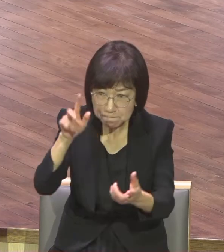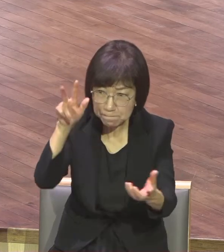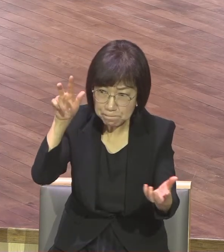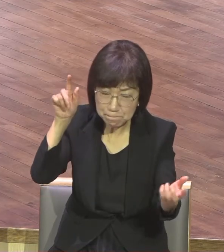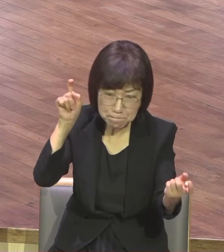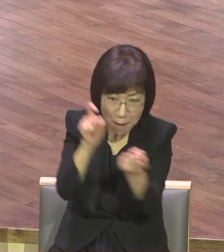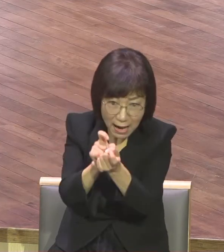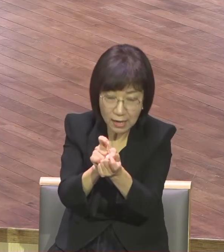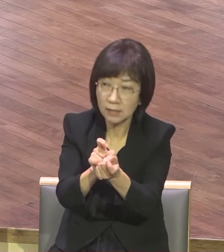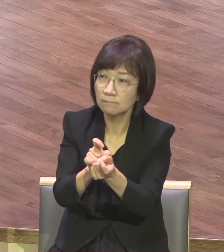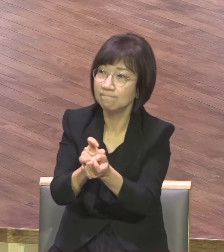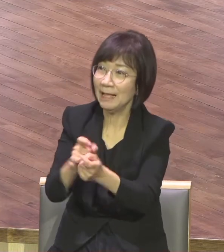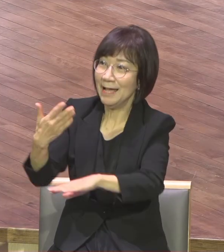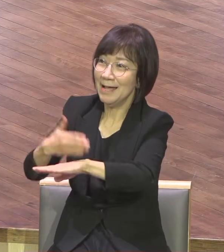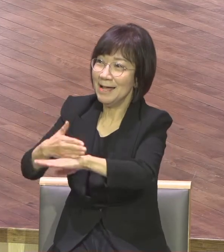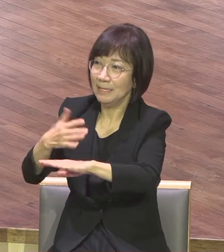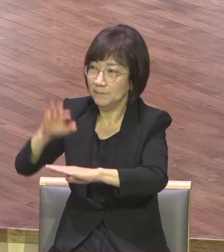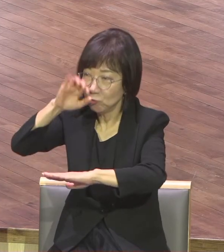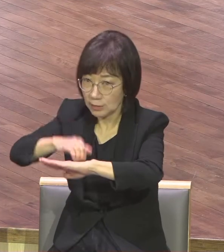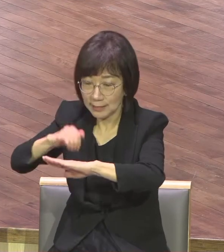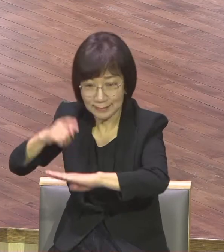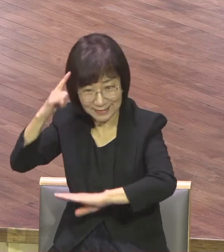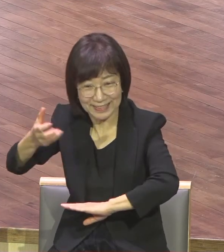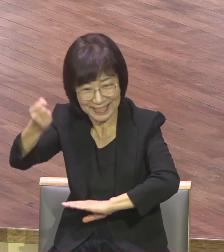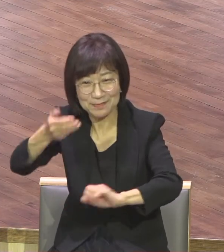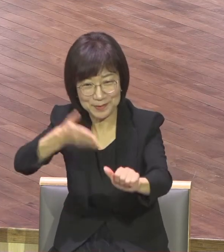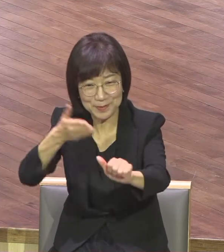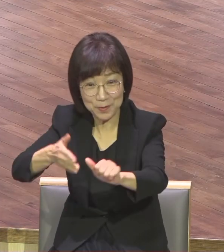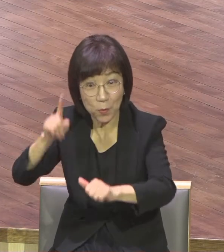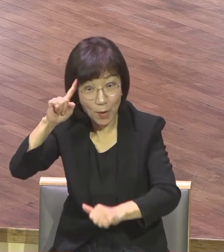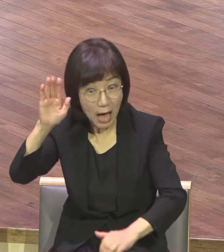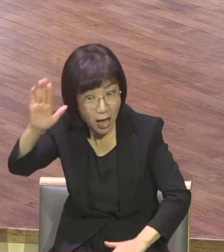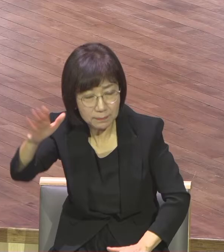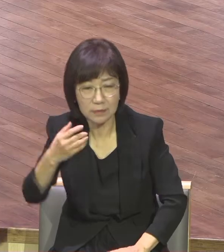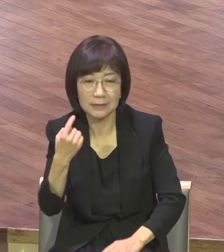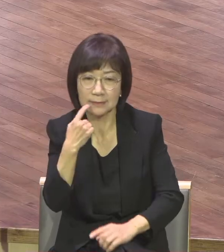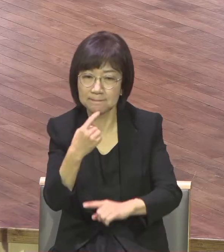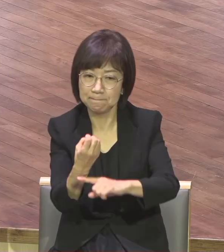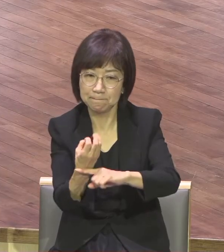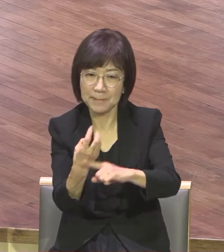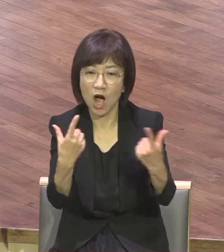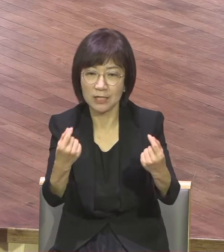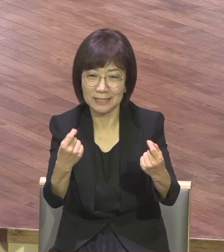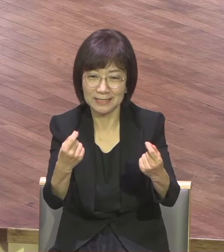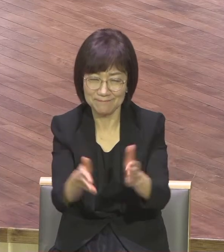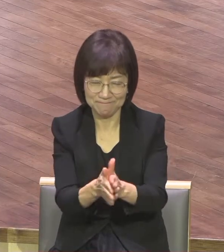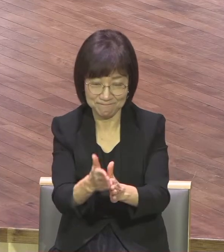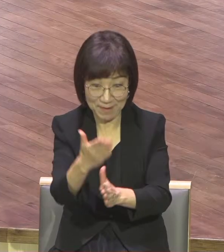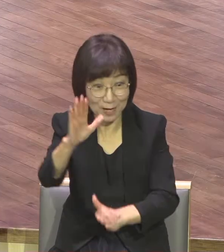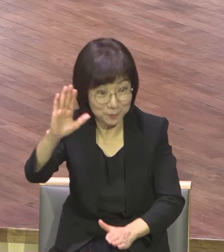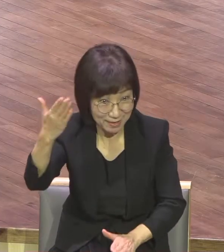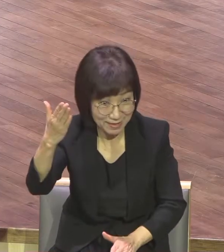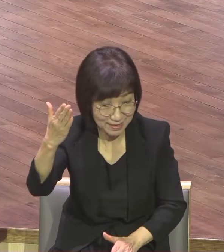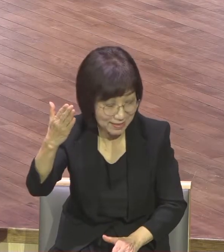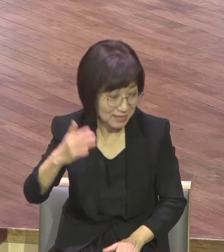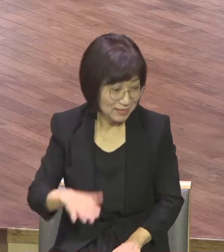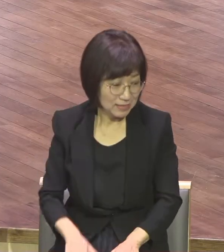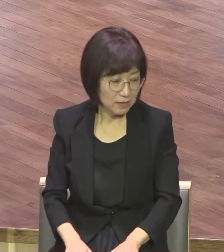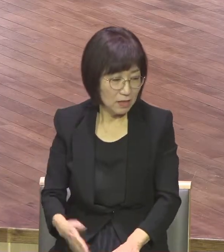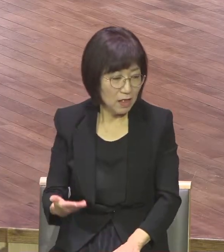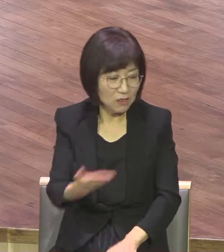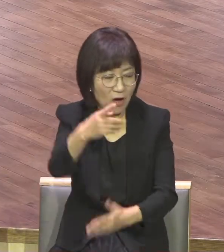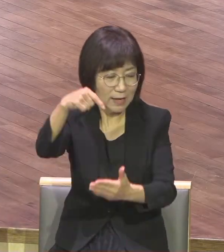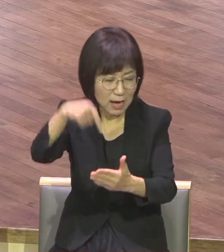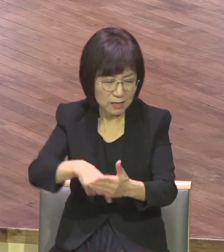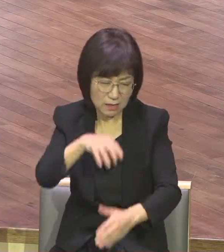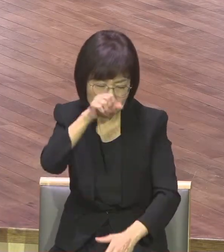연단. 여러분 순금같이 나올 거니까. 빌립보 1장 6절에 보면 이렇게 말합니다. 너희 안에서 착한